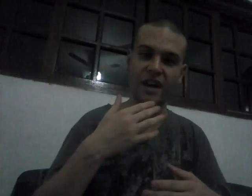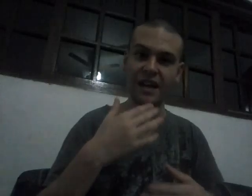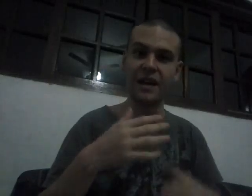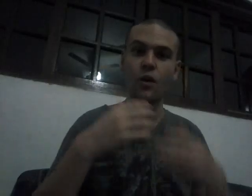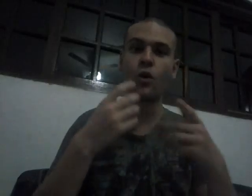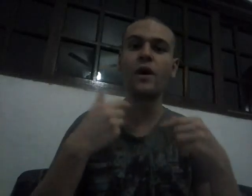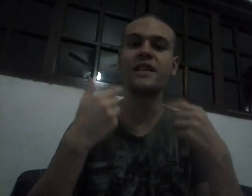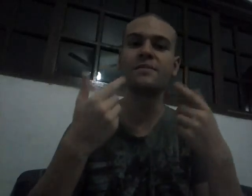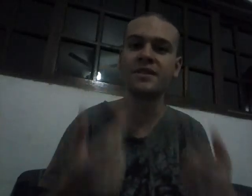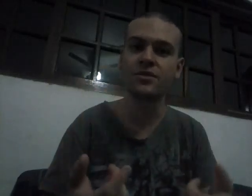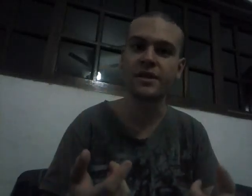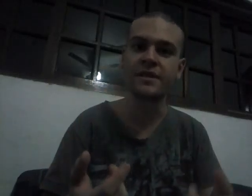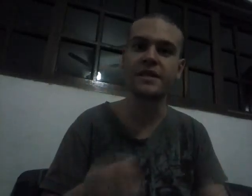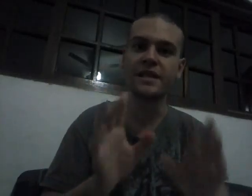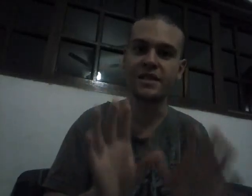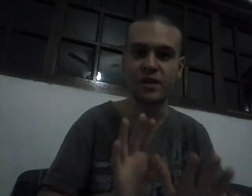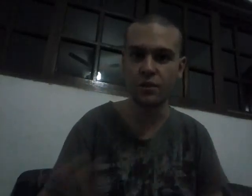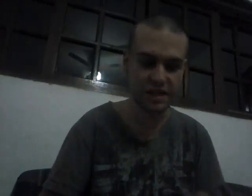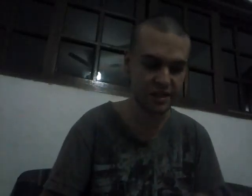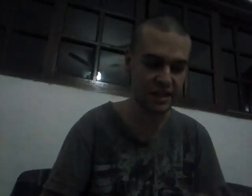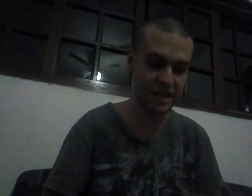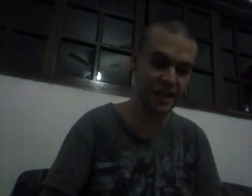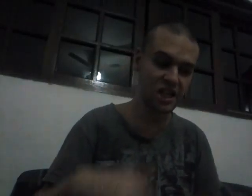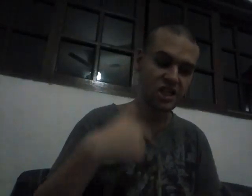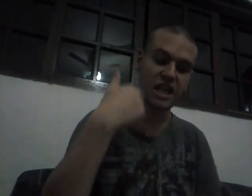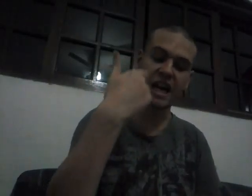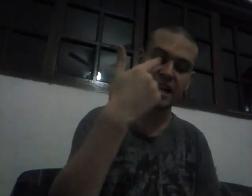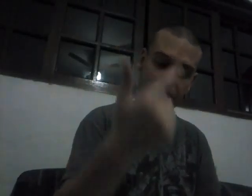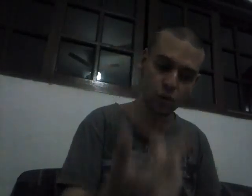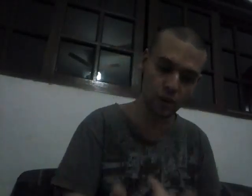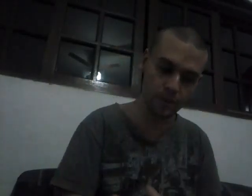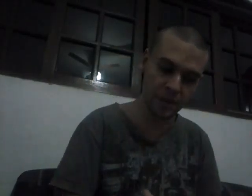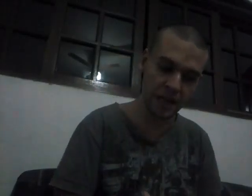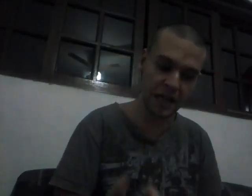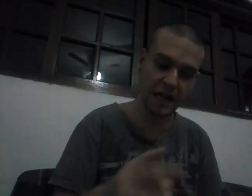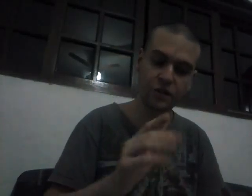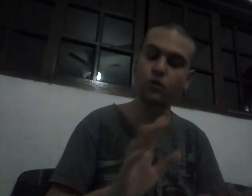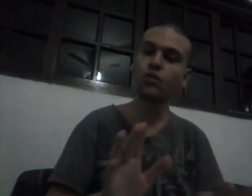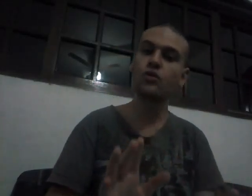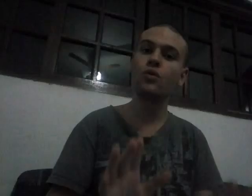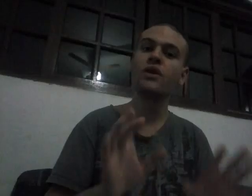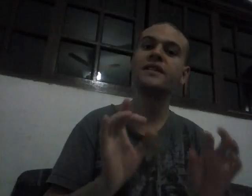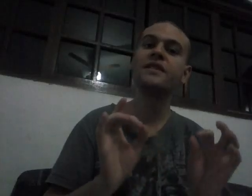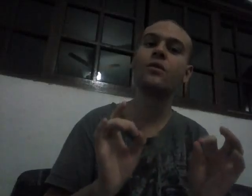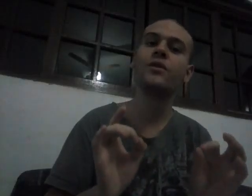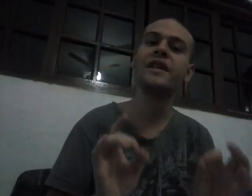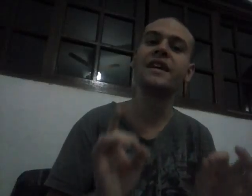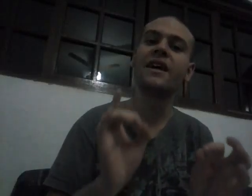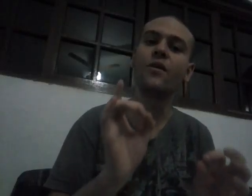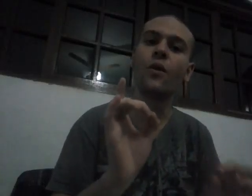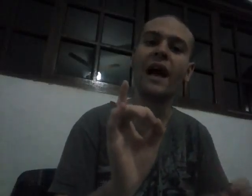fala ou expressões. Isso é linguagem. Já a língua é tudo o que se comunica com